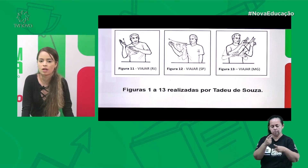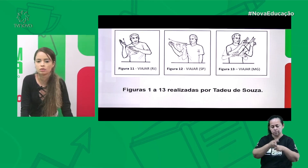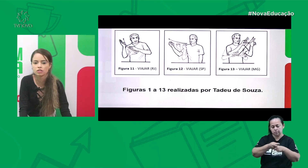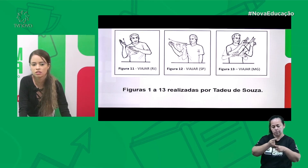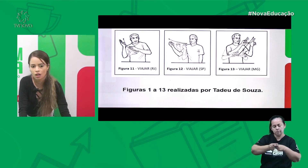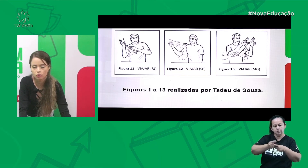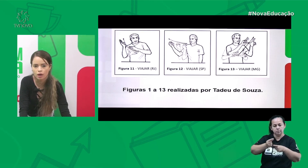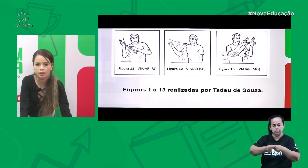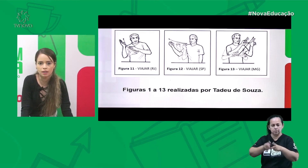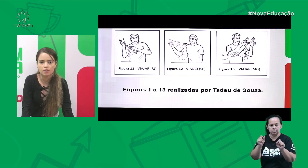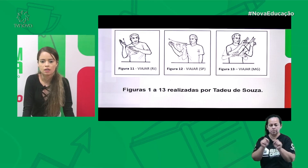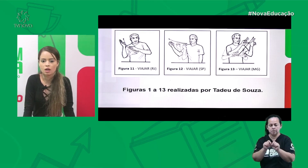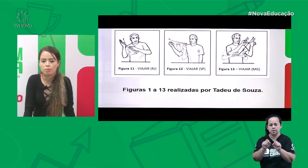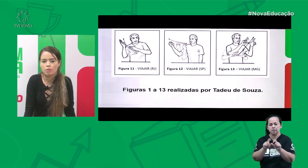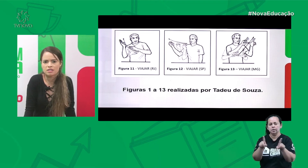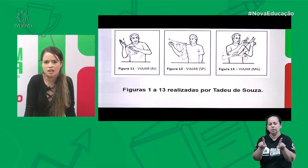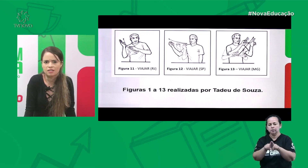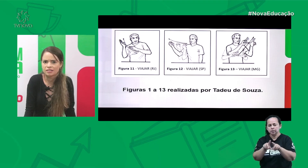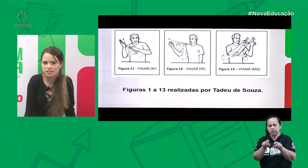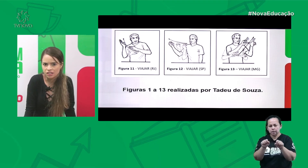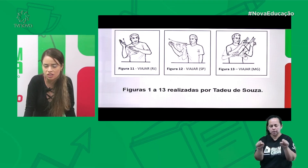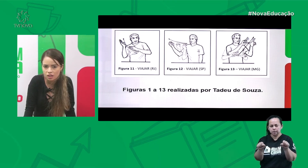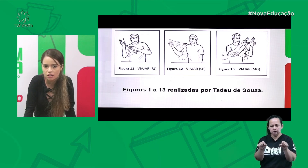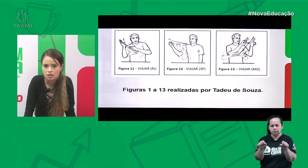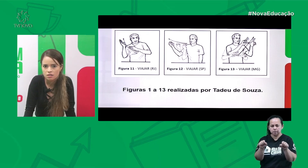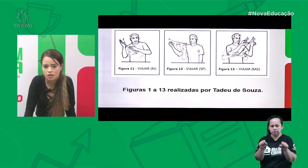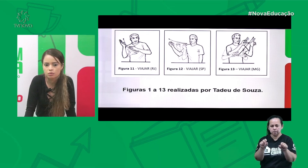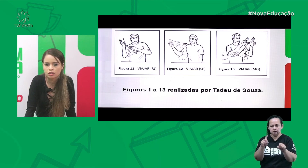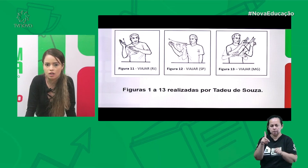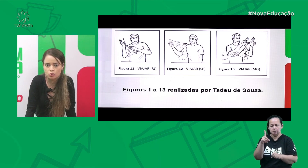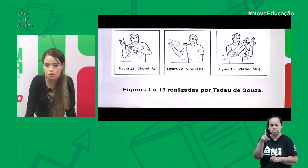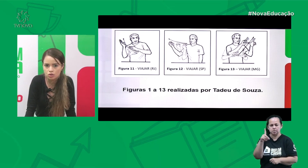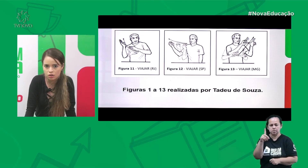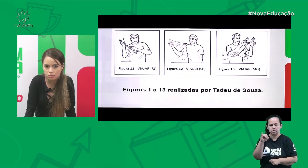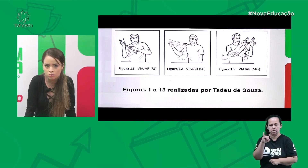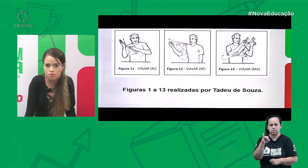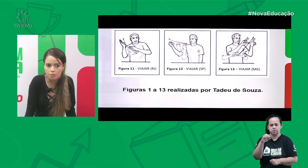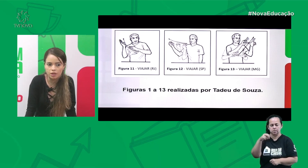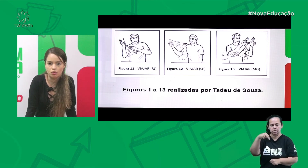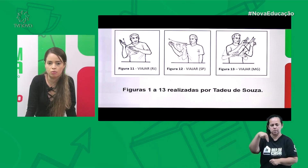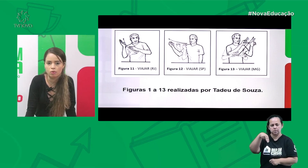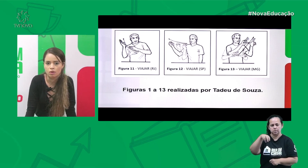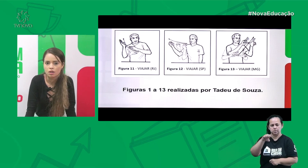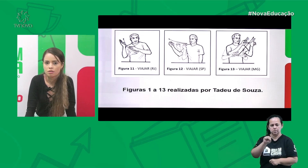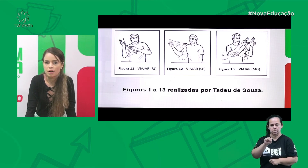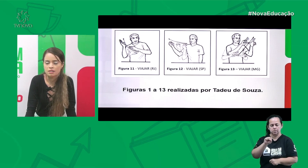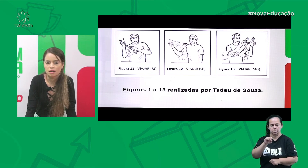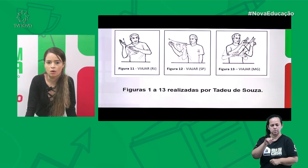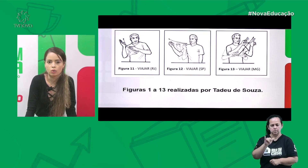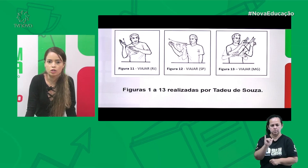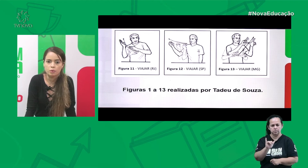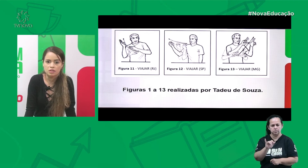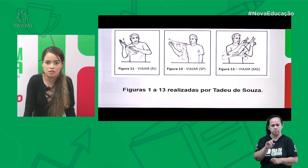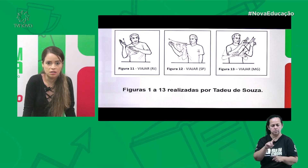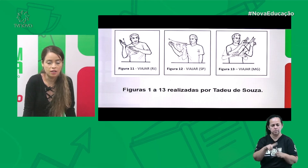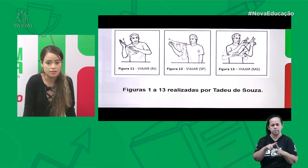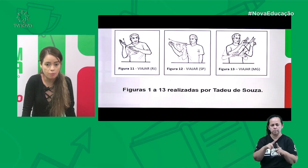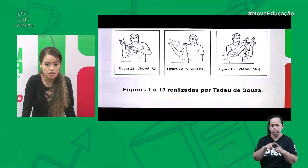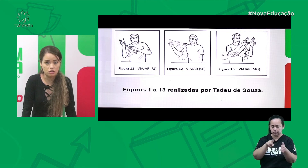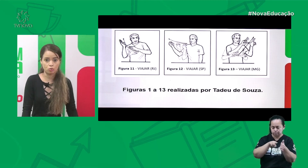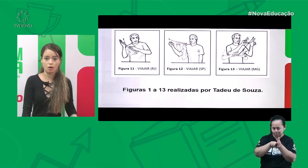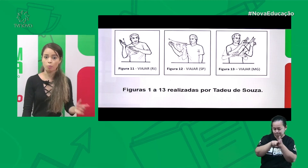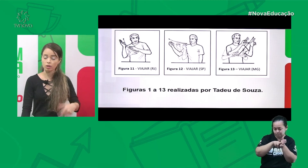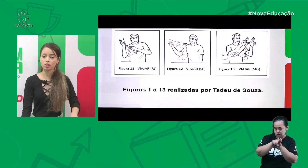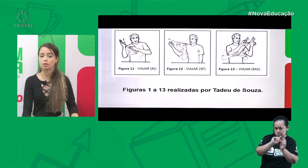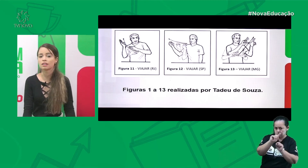está protagonizando aí também uma série da Disney, certo? Que está surgindo. Novamente eu vou fazer outras pesquisas e trazer